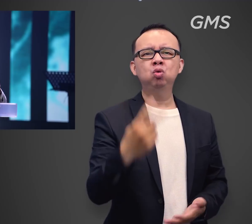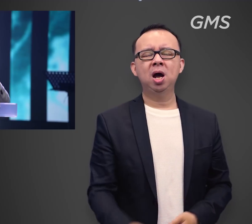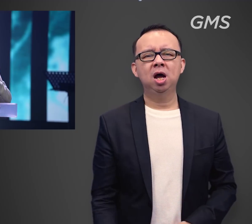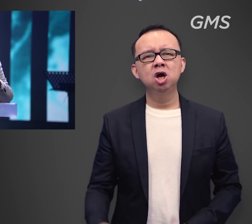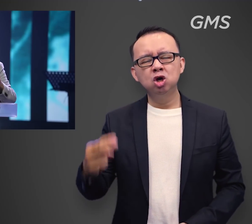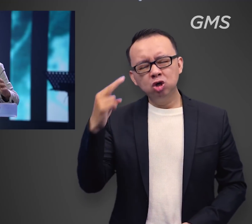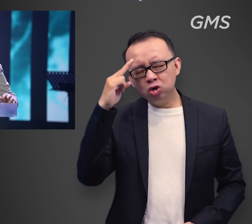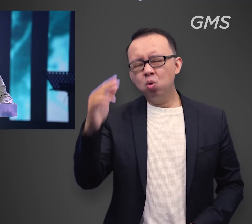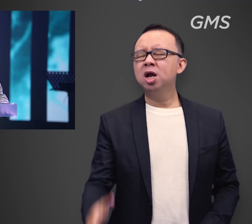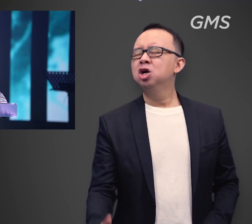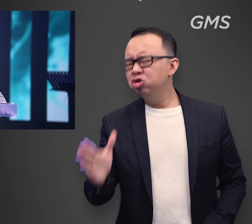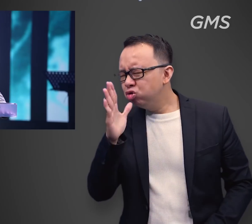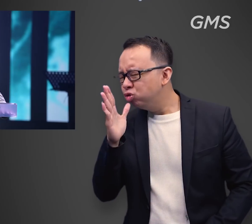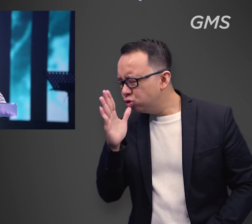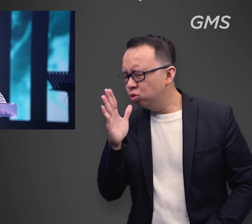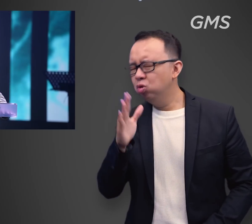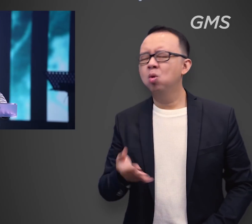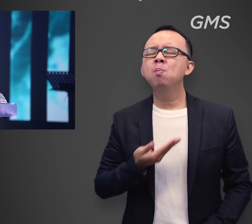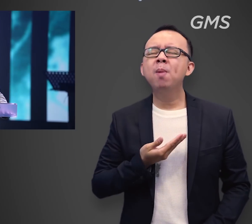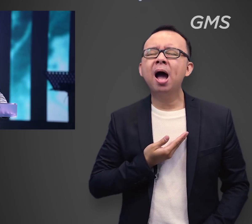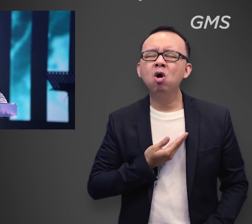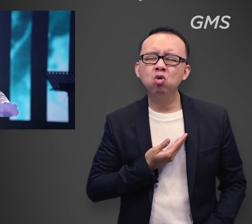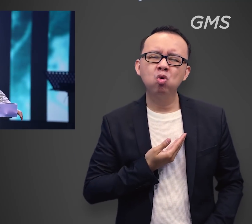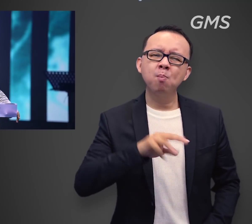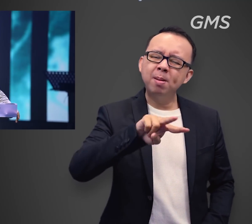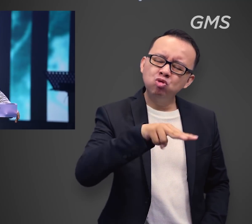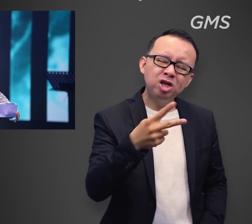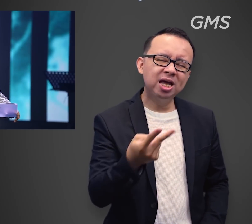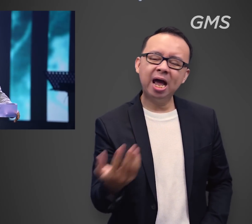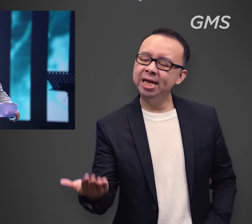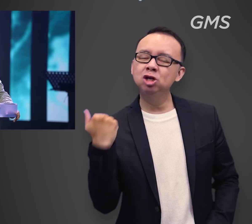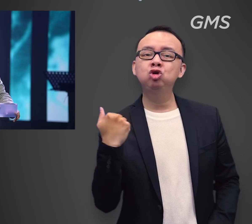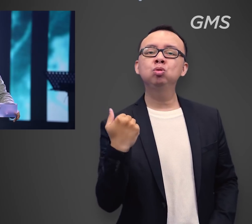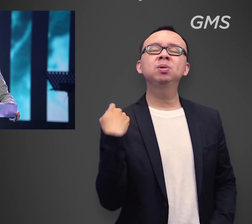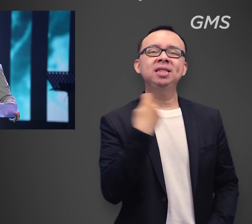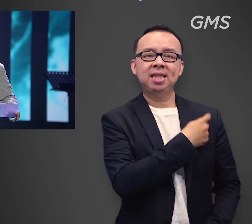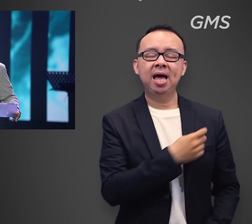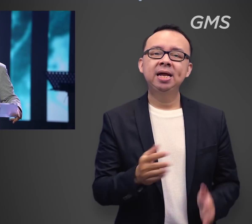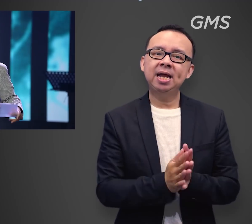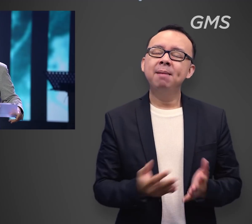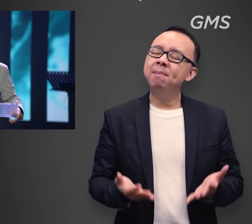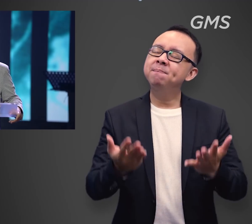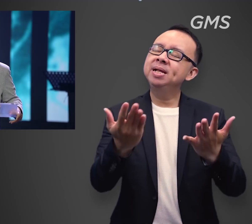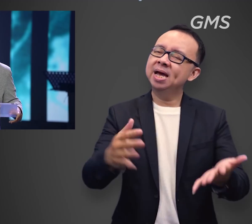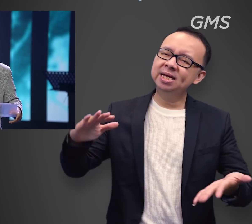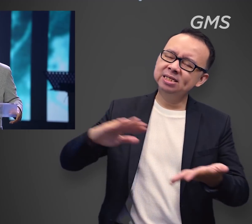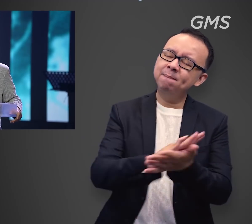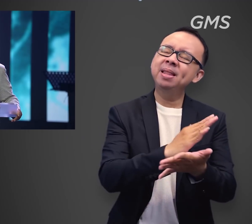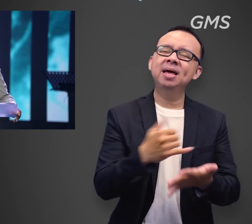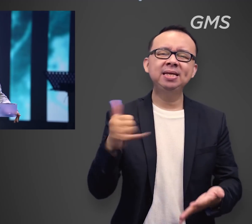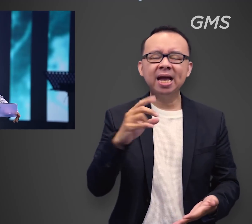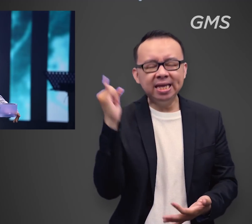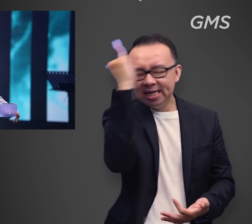sungguh-sungguh memulihkan hidup kita. Tuhan akan sungguh-sungguh memberikan sebuah kesempatan yang indah bagi Anda dan saya. Karena itu jangan